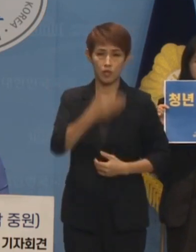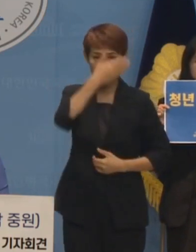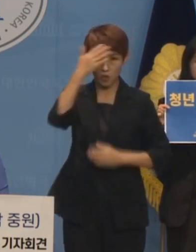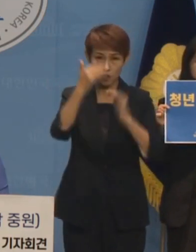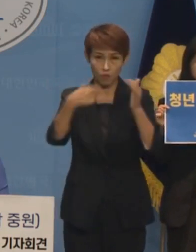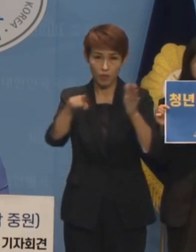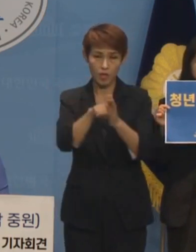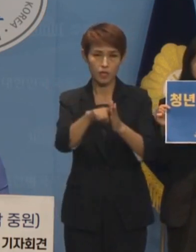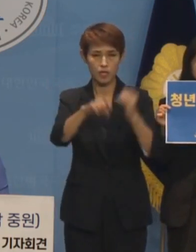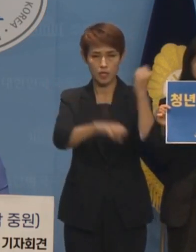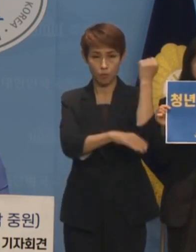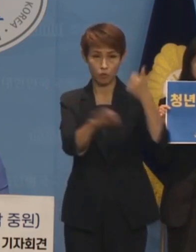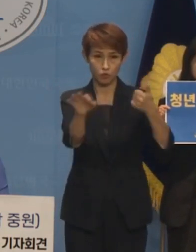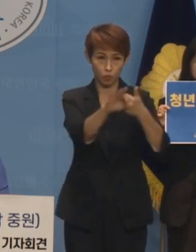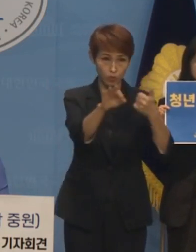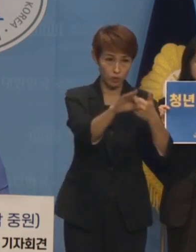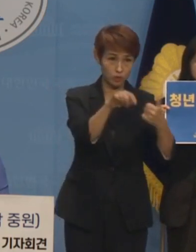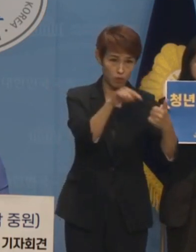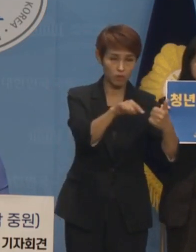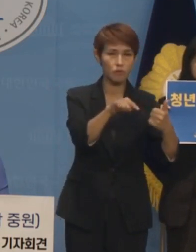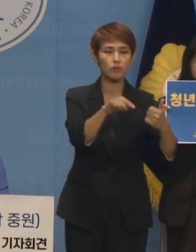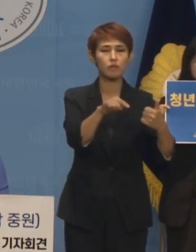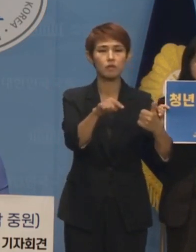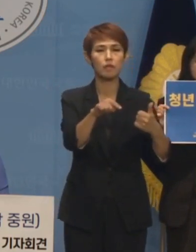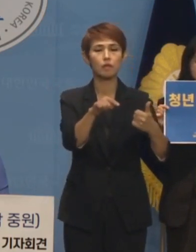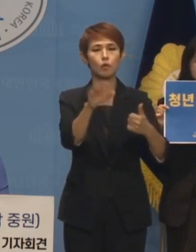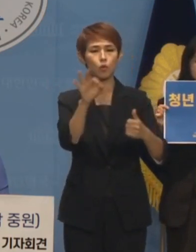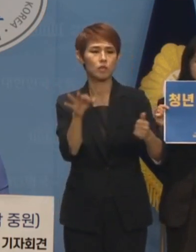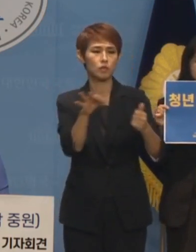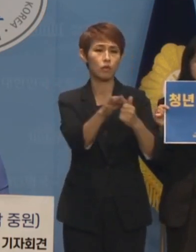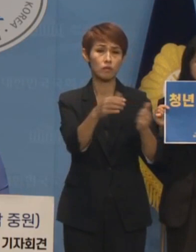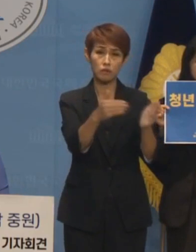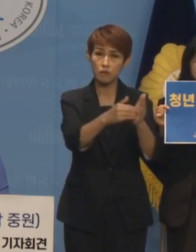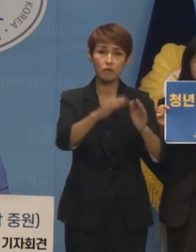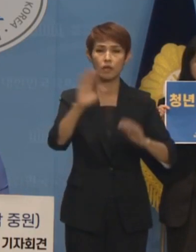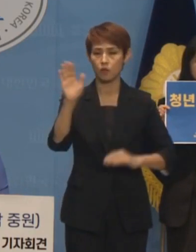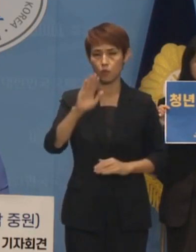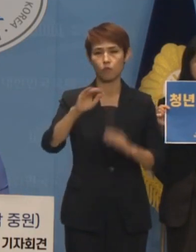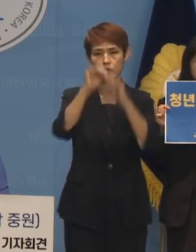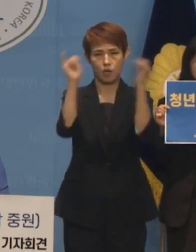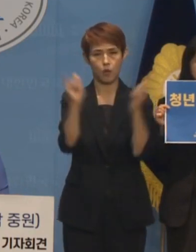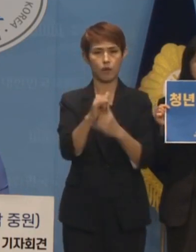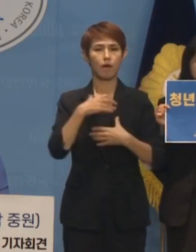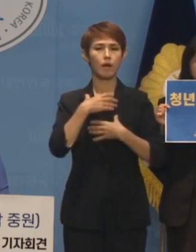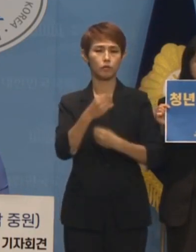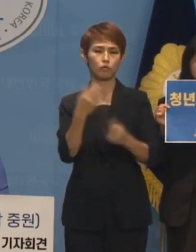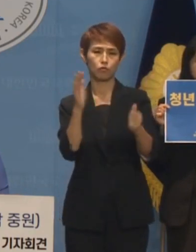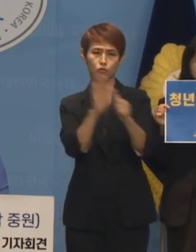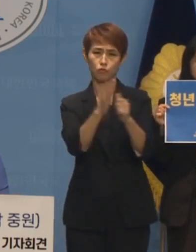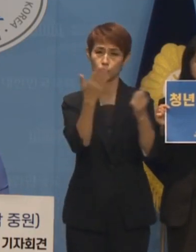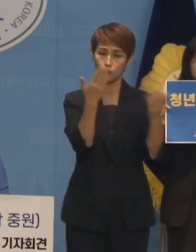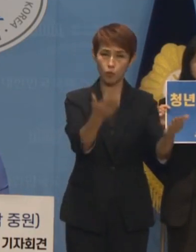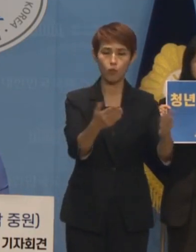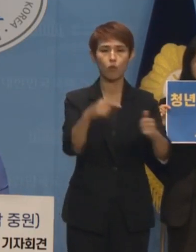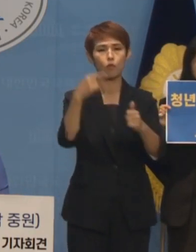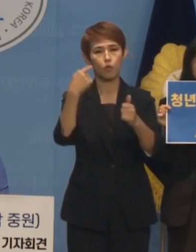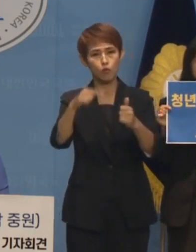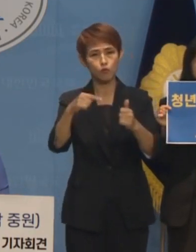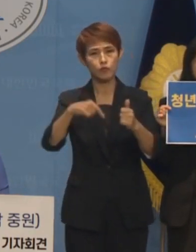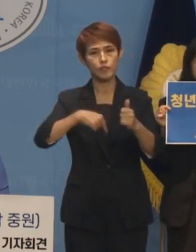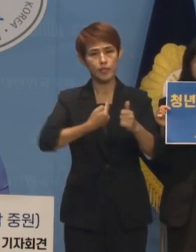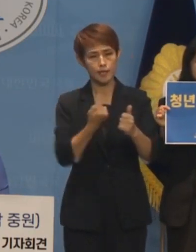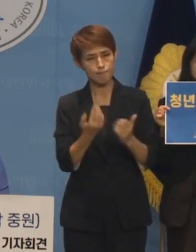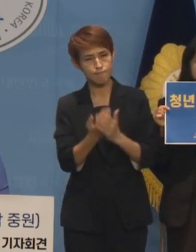청년기본소득은 청년들에게 지급되는 단순한 경제적 지원을 넘어서 사회적 안전망 강화, 교육과 자기개발